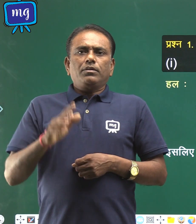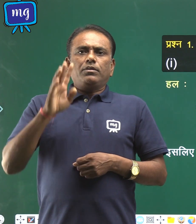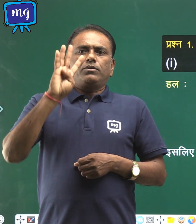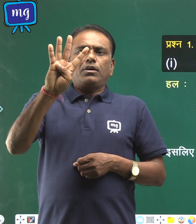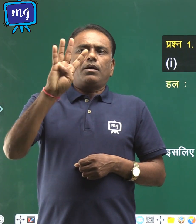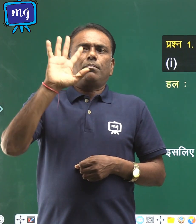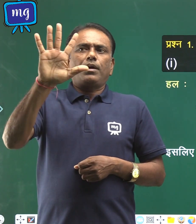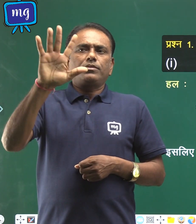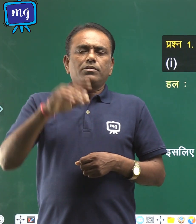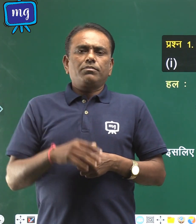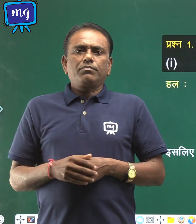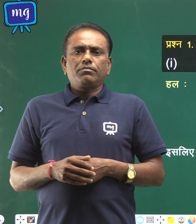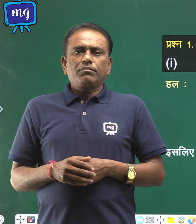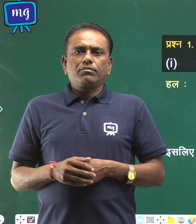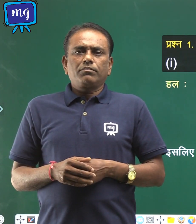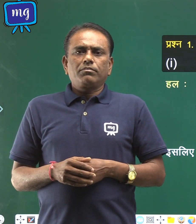45,